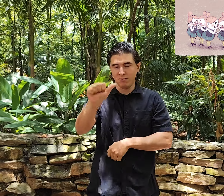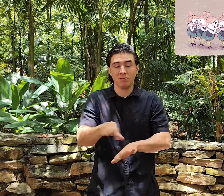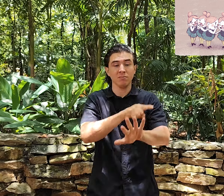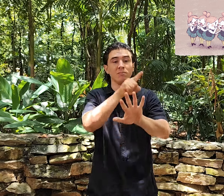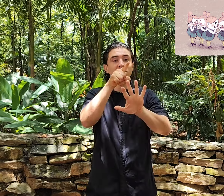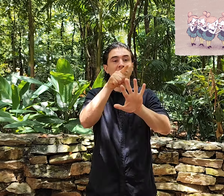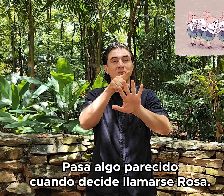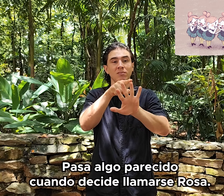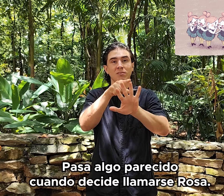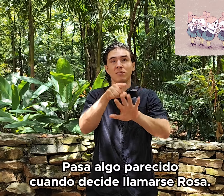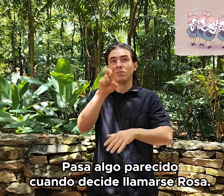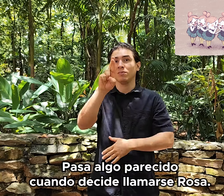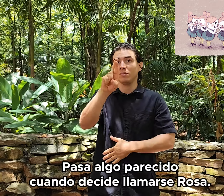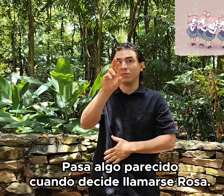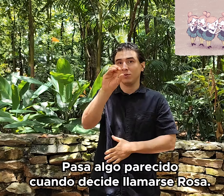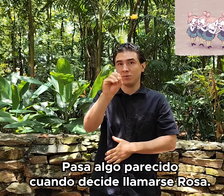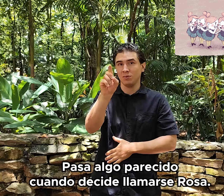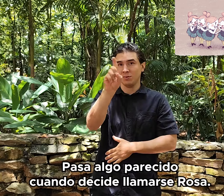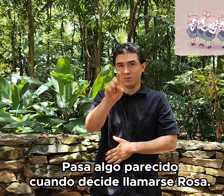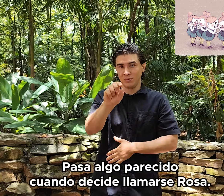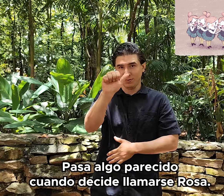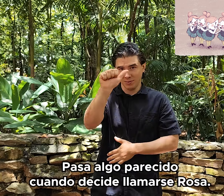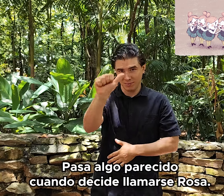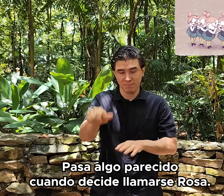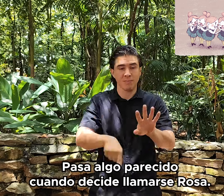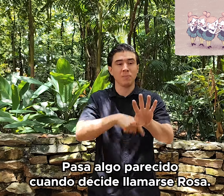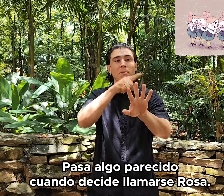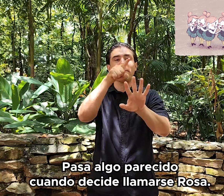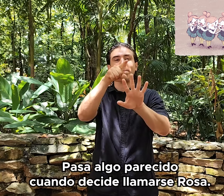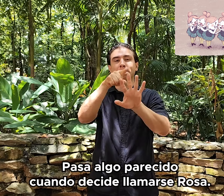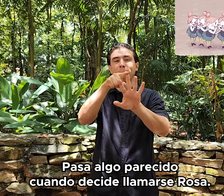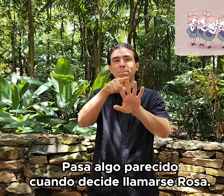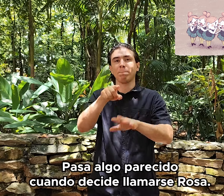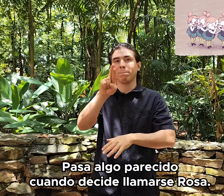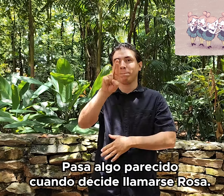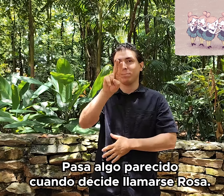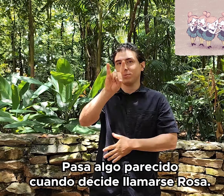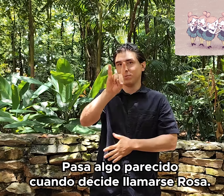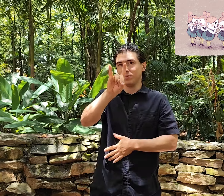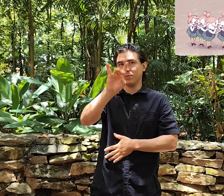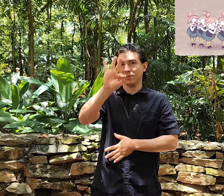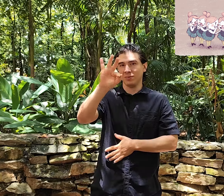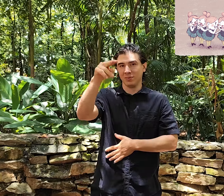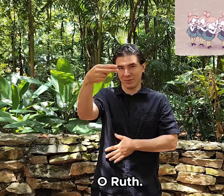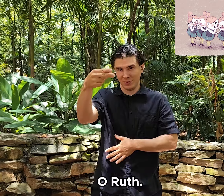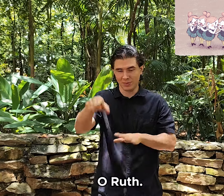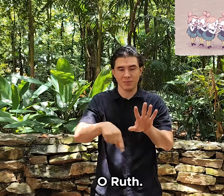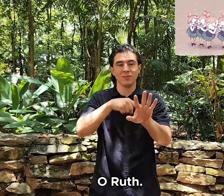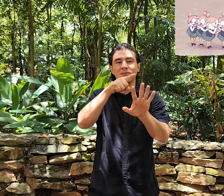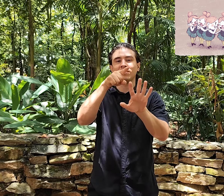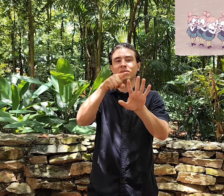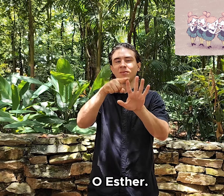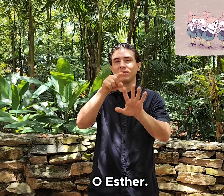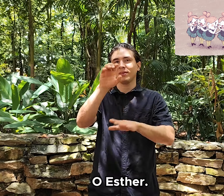Pasa algo parecido cuando decide llamarse Rosa o Ruth o